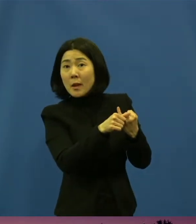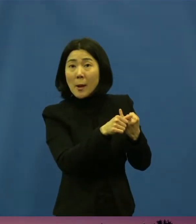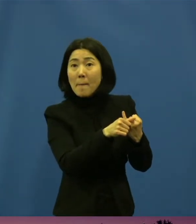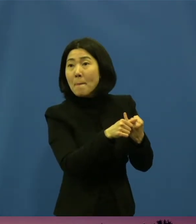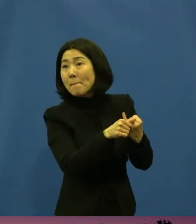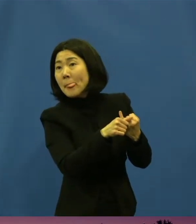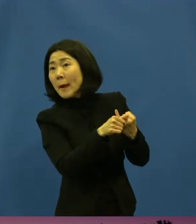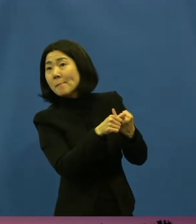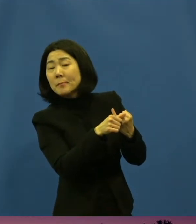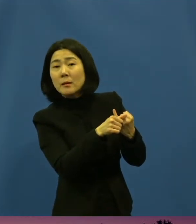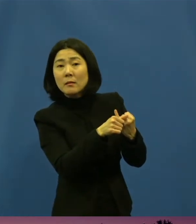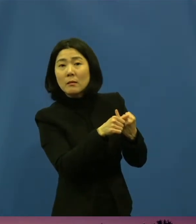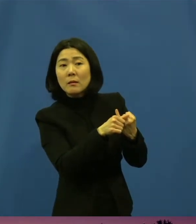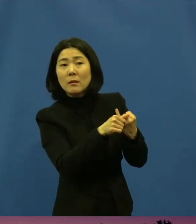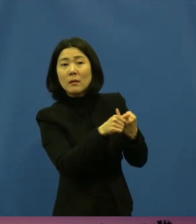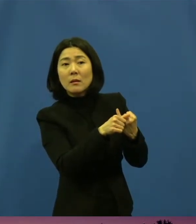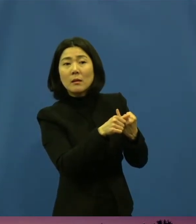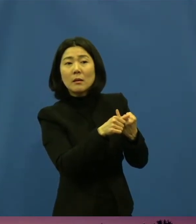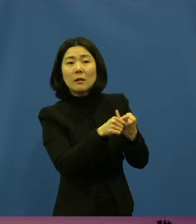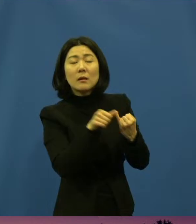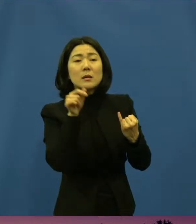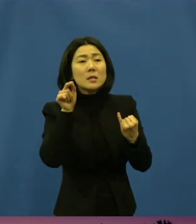진짜 사랑이 아닌 거죠.